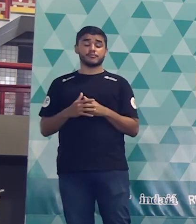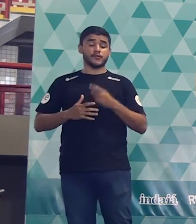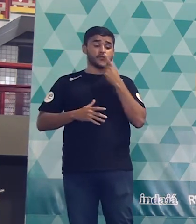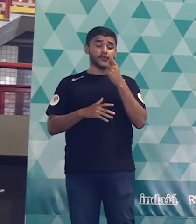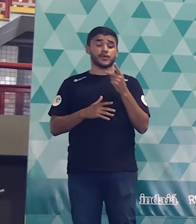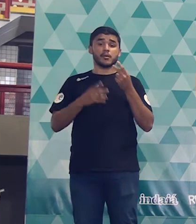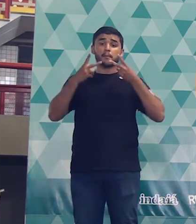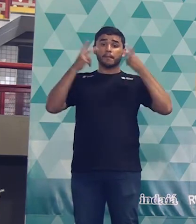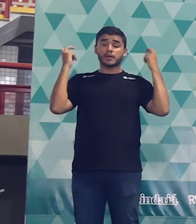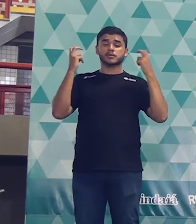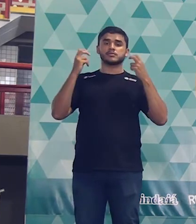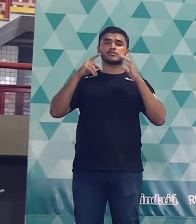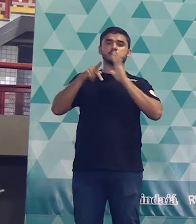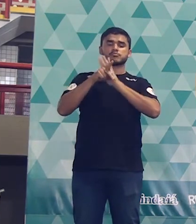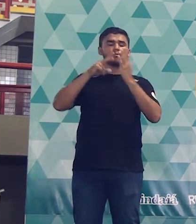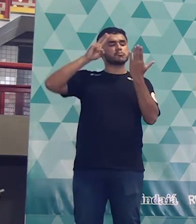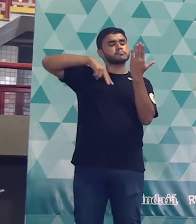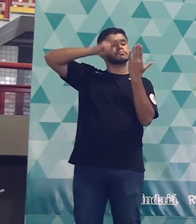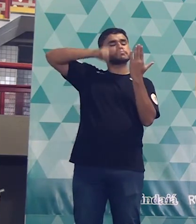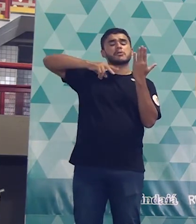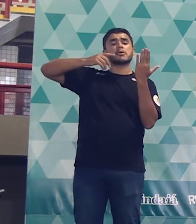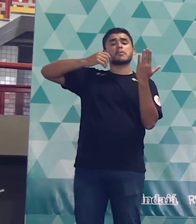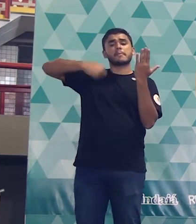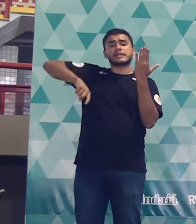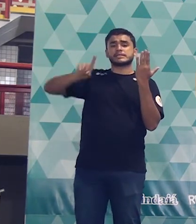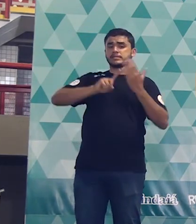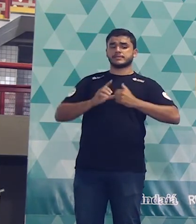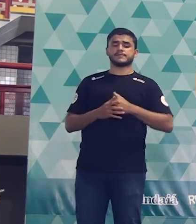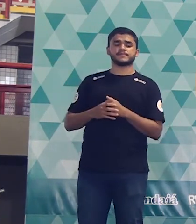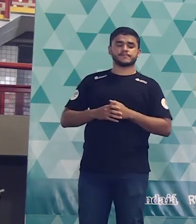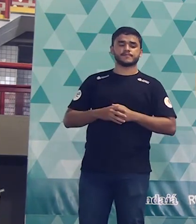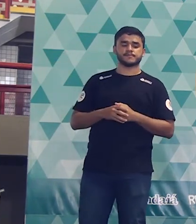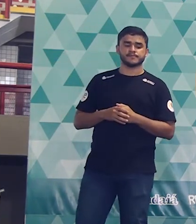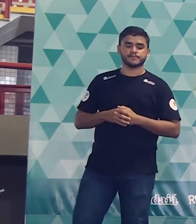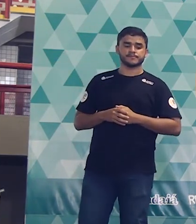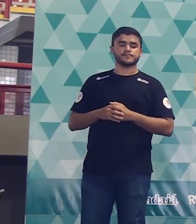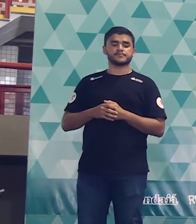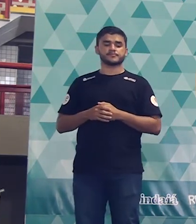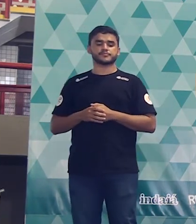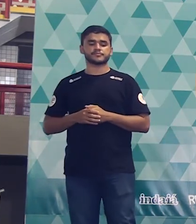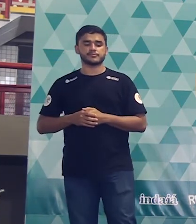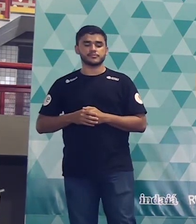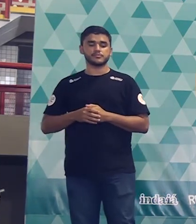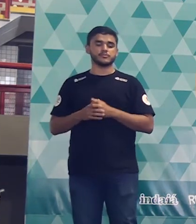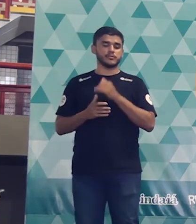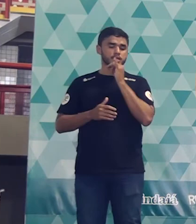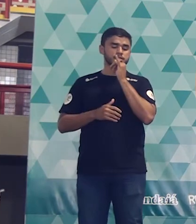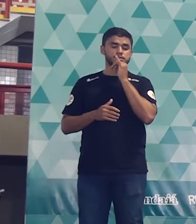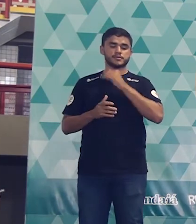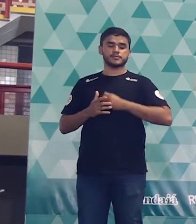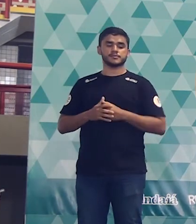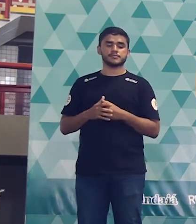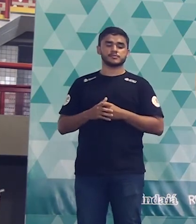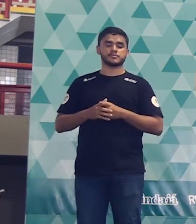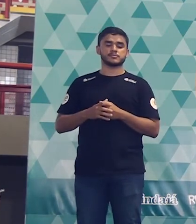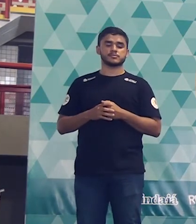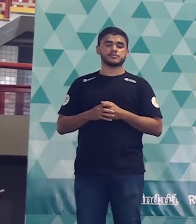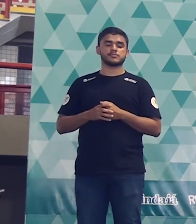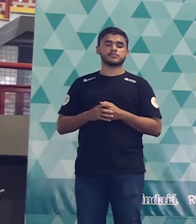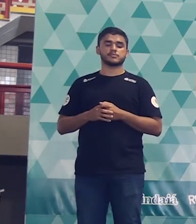exige uma análise mais profunda. Muita informação é explícita, viu? Olha essa informação explícita aí.